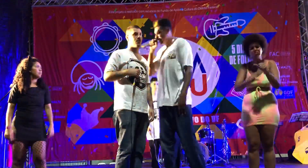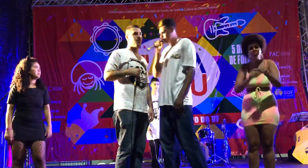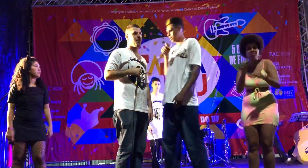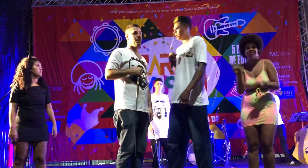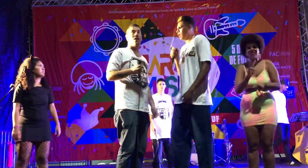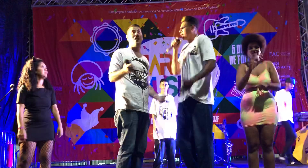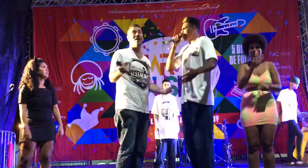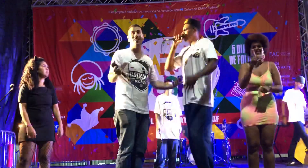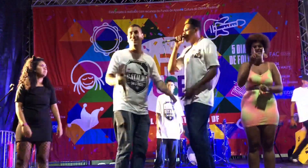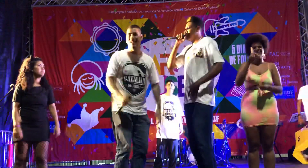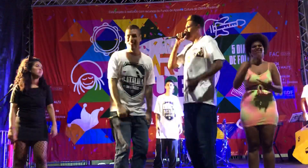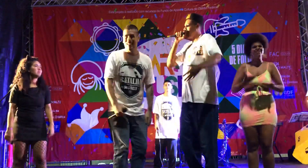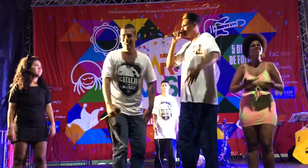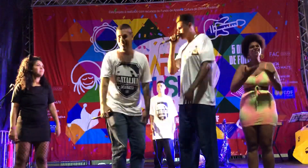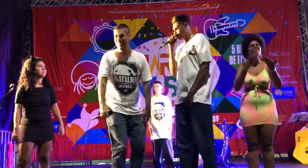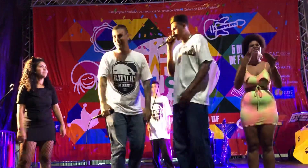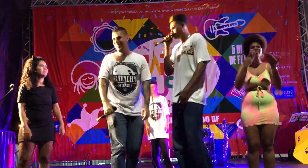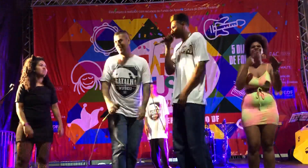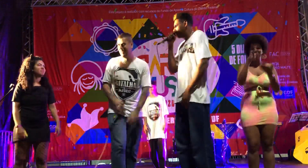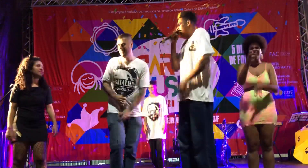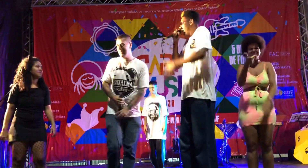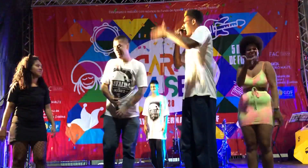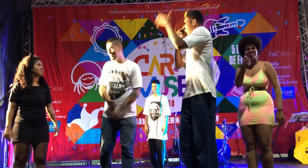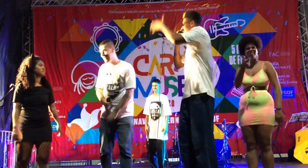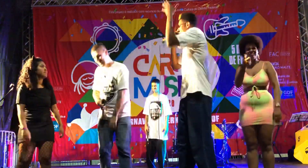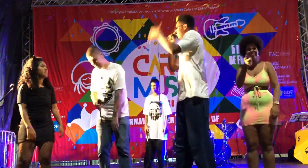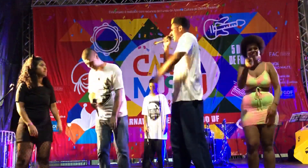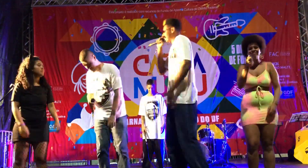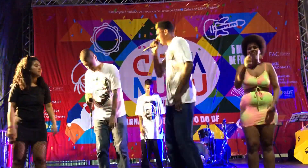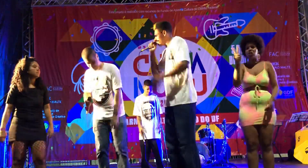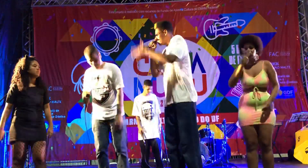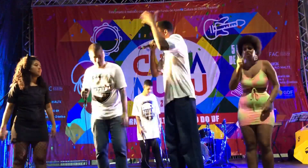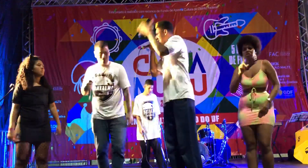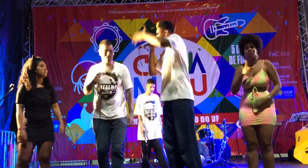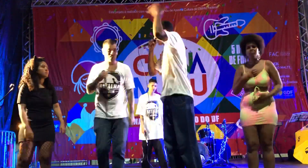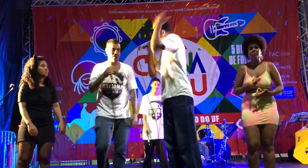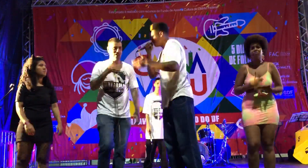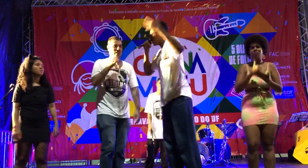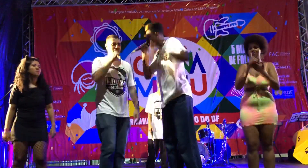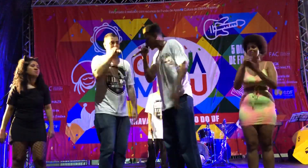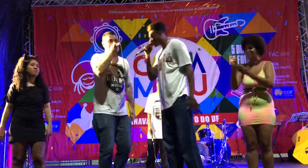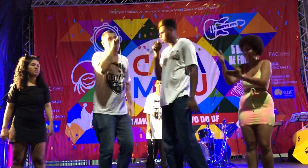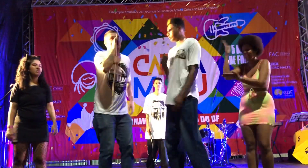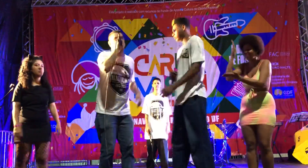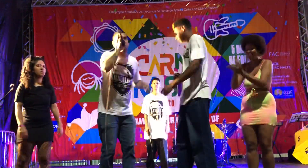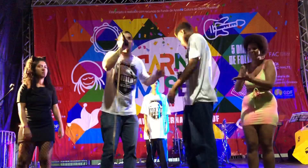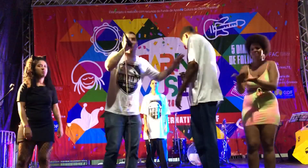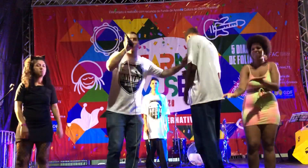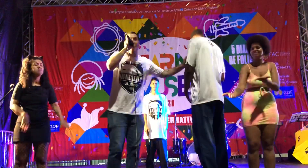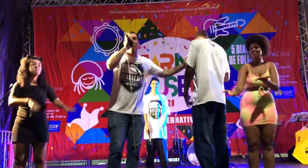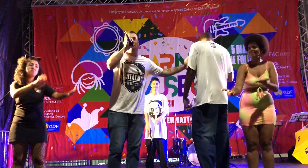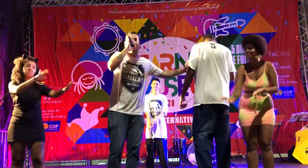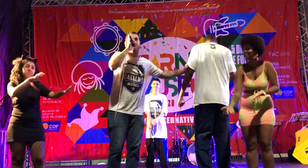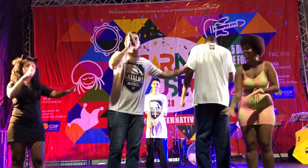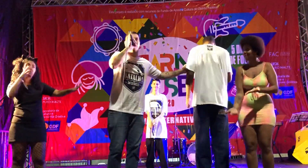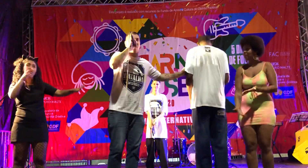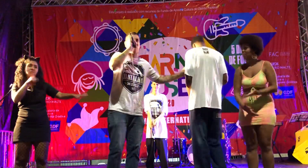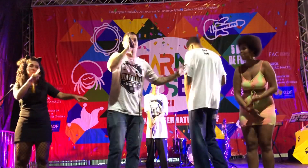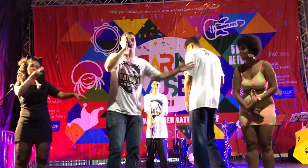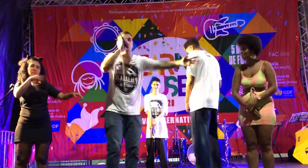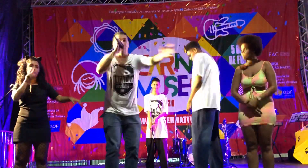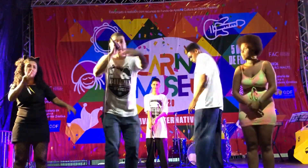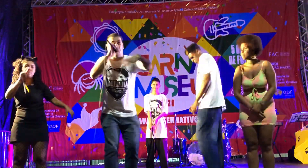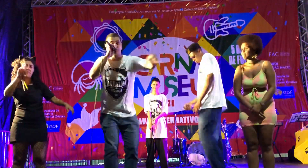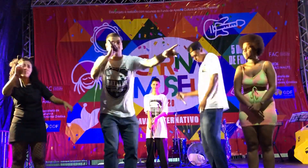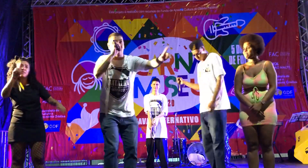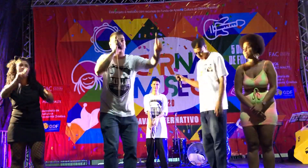vitamina D. E agora cê tá fudido. É vitamina D, o D já sai dividido. Demorou, é vitamina D,